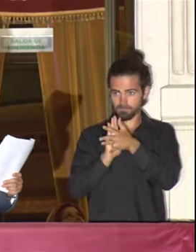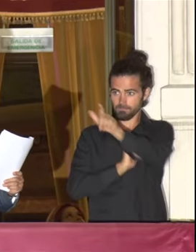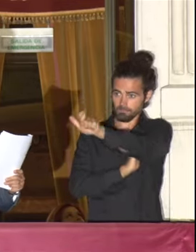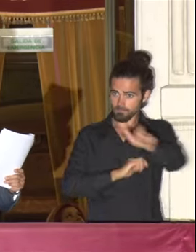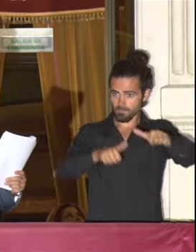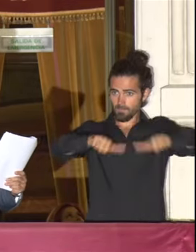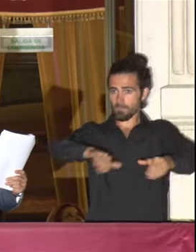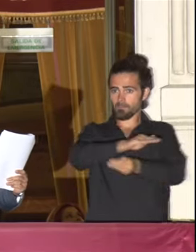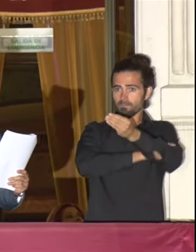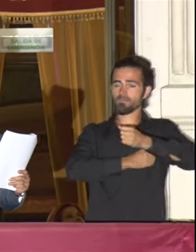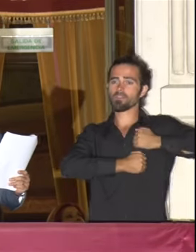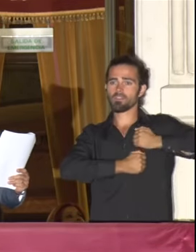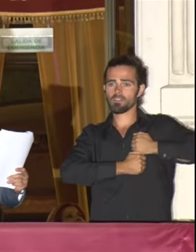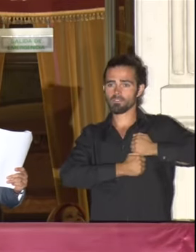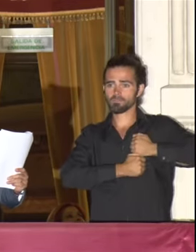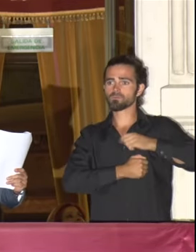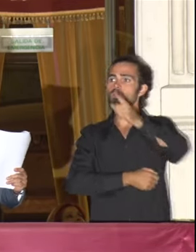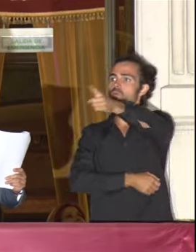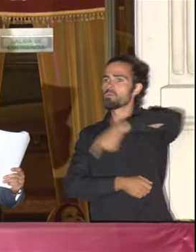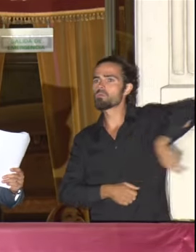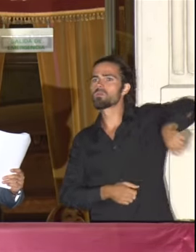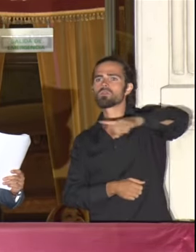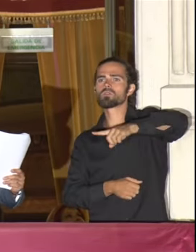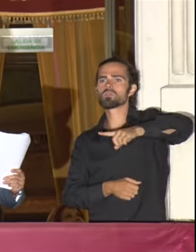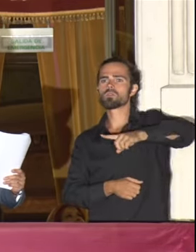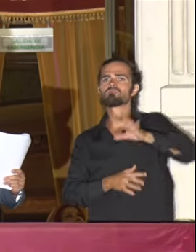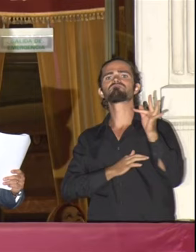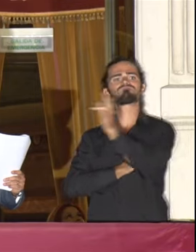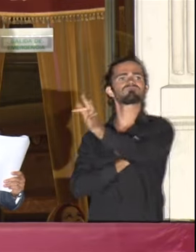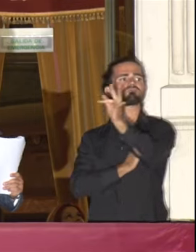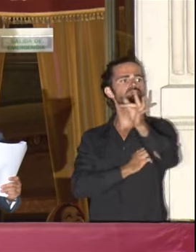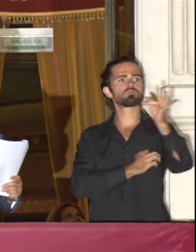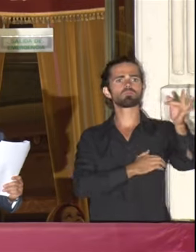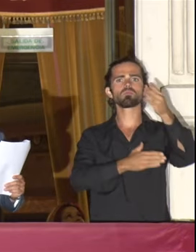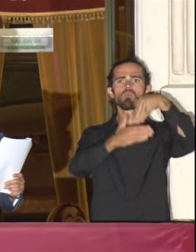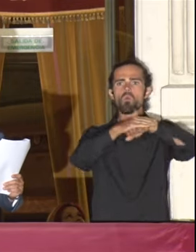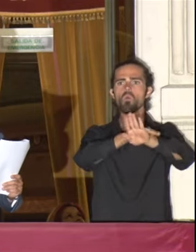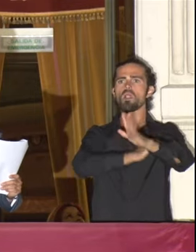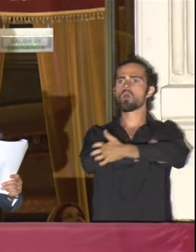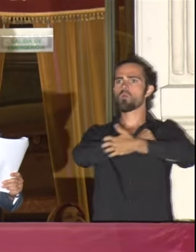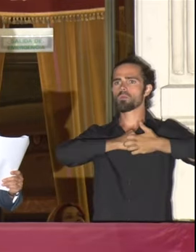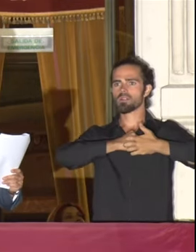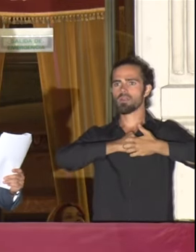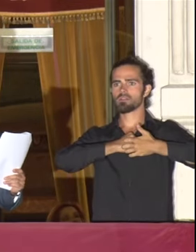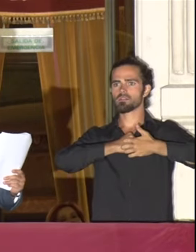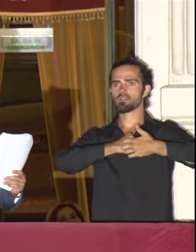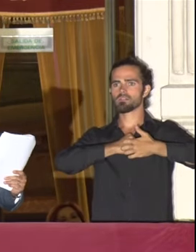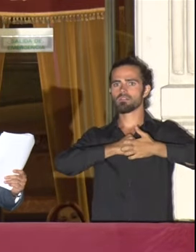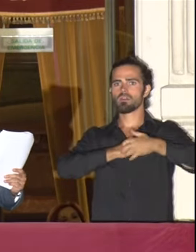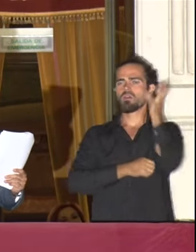albaceteses queridos, atesoráis la más meritoria de las humildades, sin pretensión